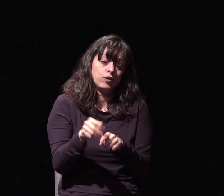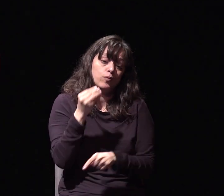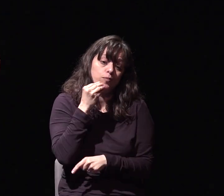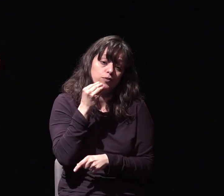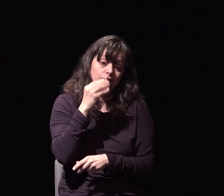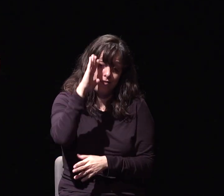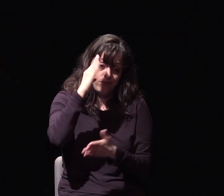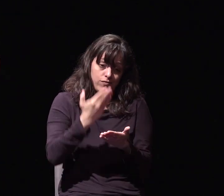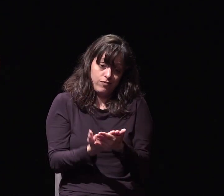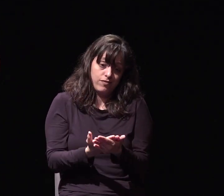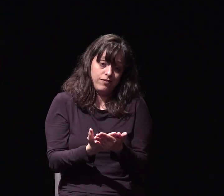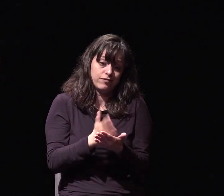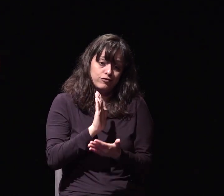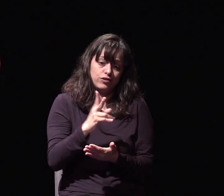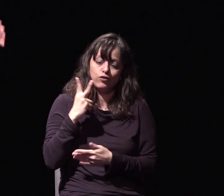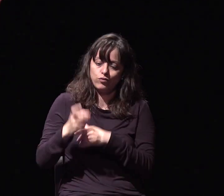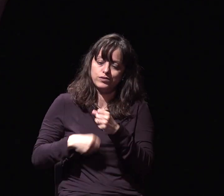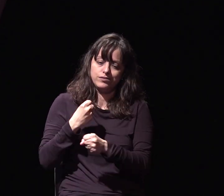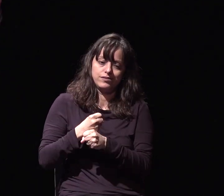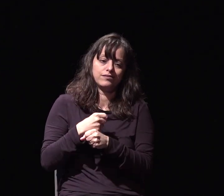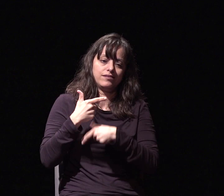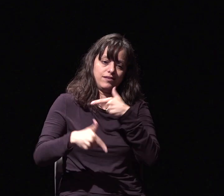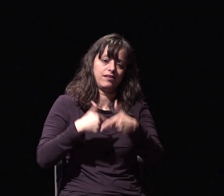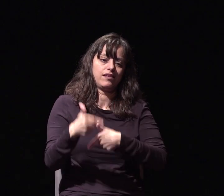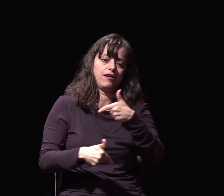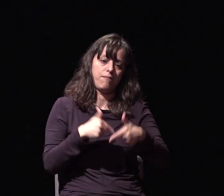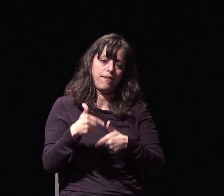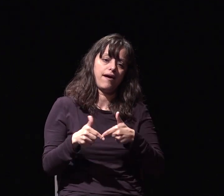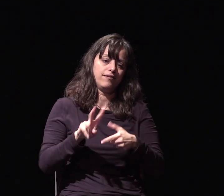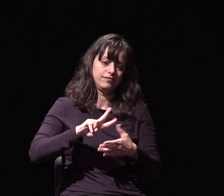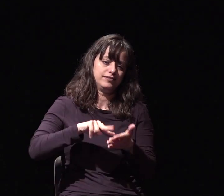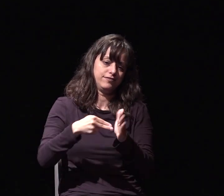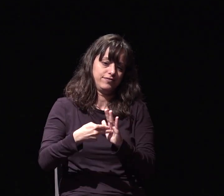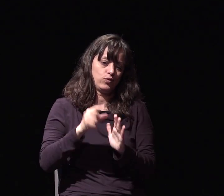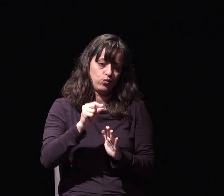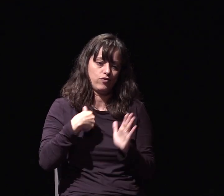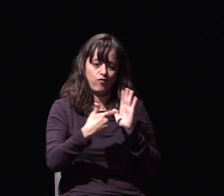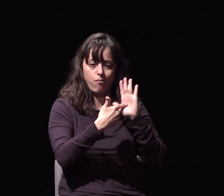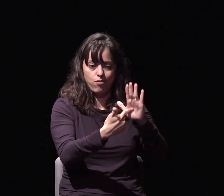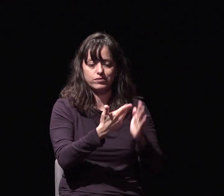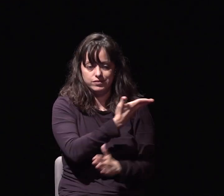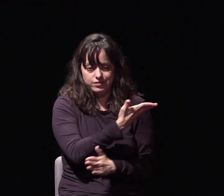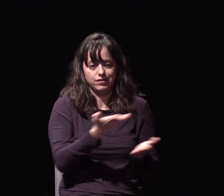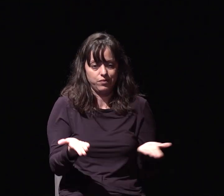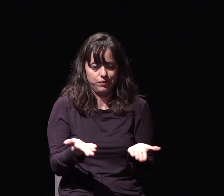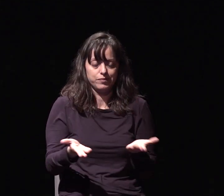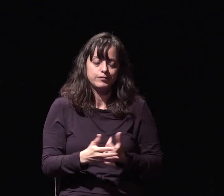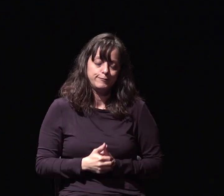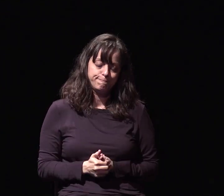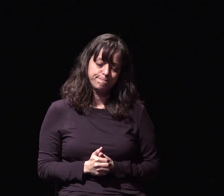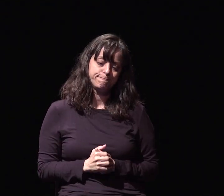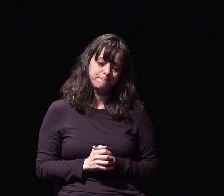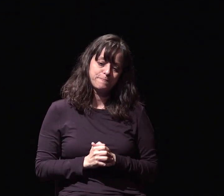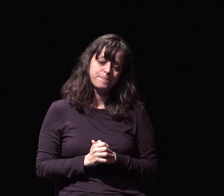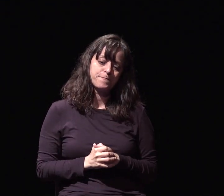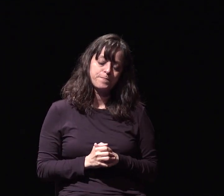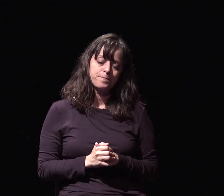que me deram nos últimos 2 anos de desenvolver um trabalho que é parte do que eu vou apresentar hoje aqui para vocês.